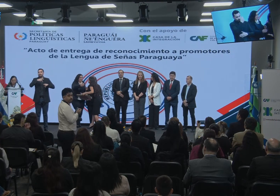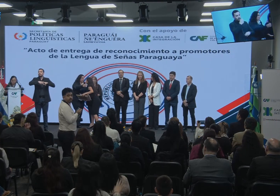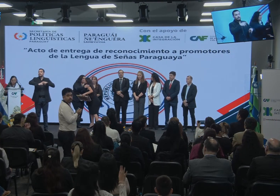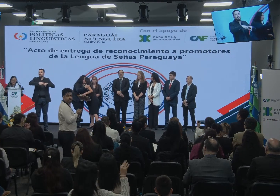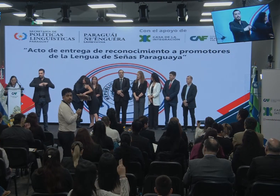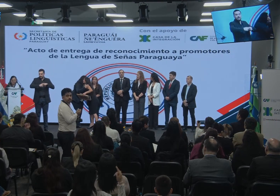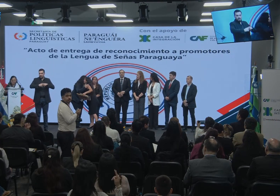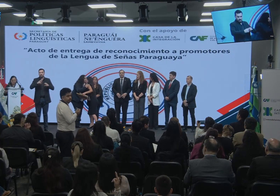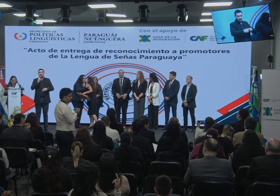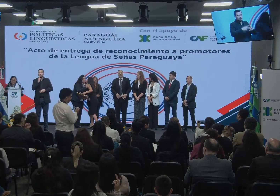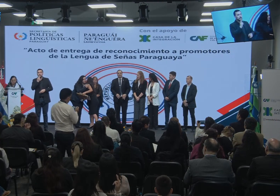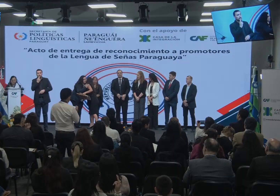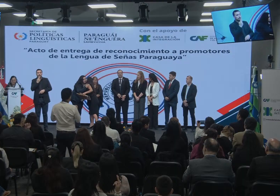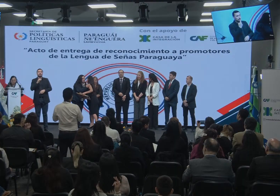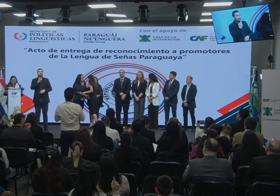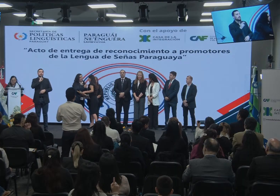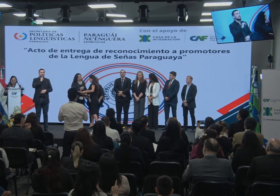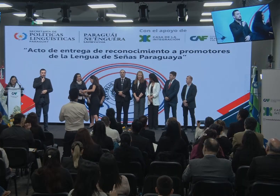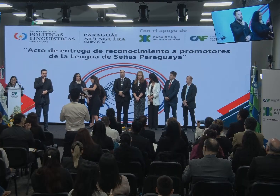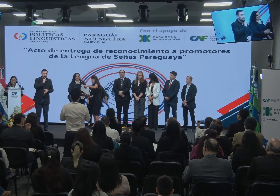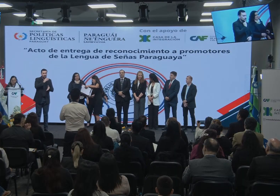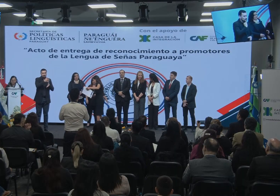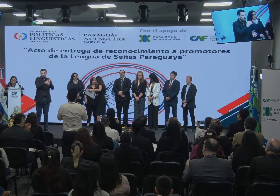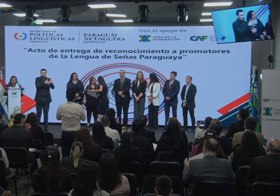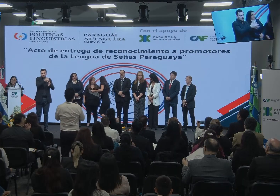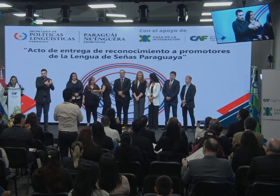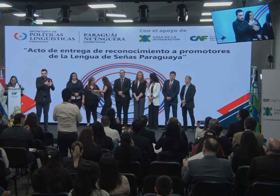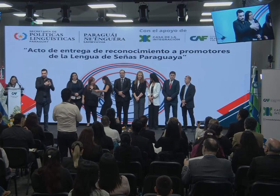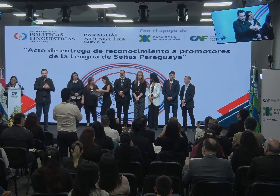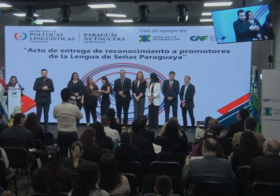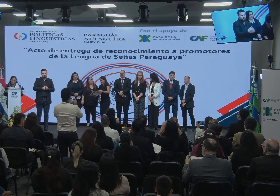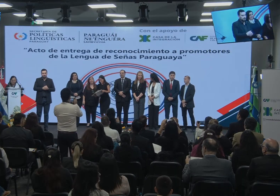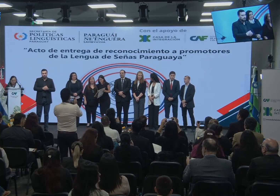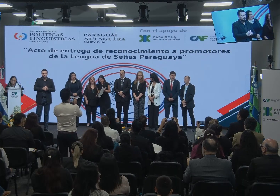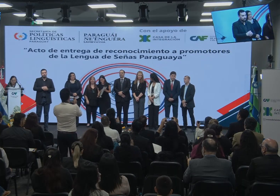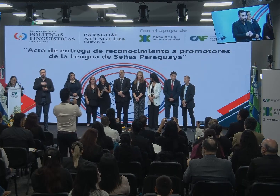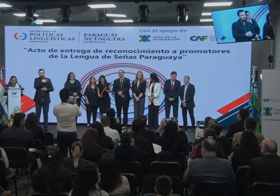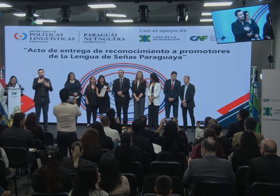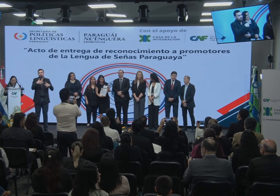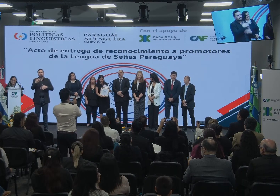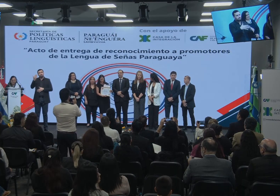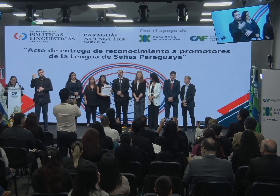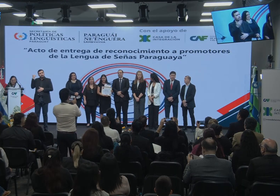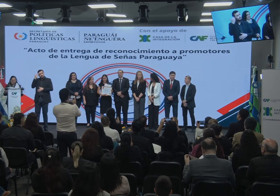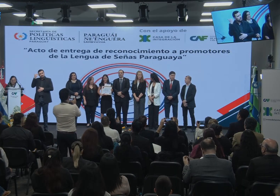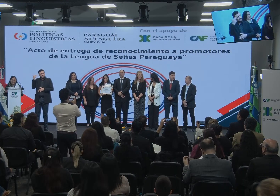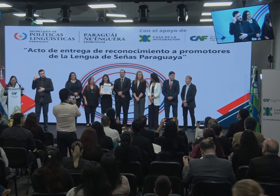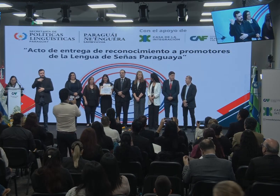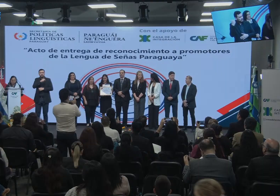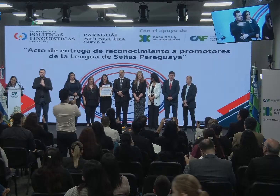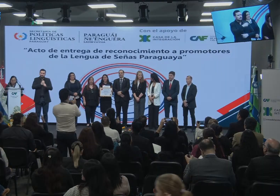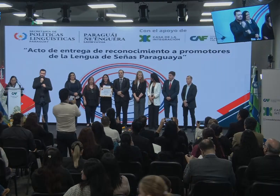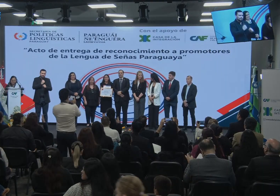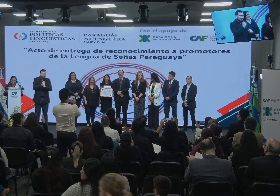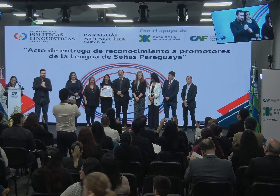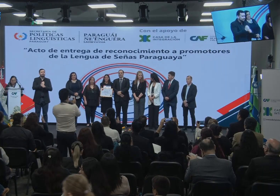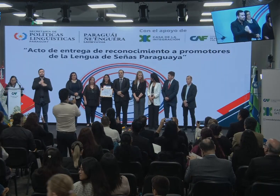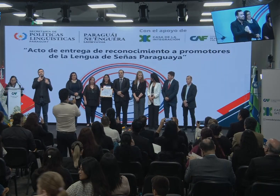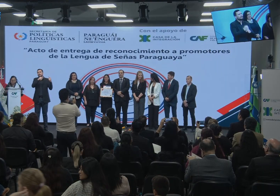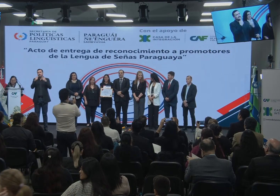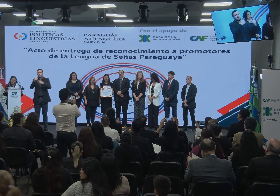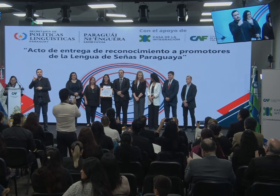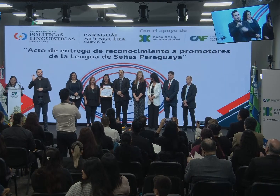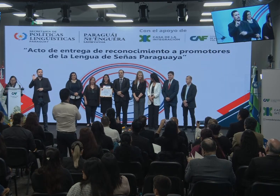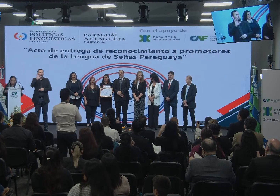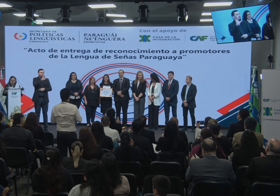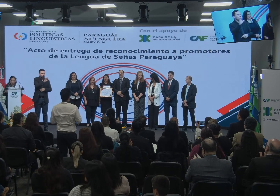en traducción e interpretación de lengua de señas. A lo largo de su trayectoria, ha trabajado en reconocidas